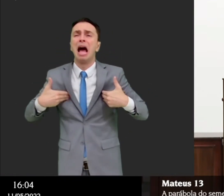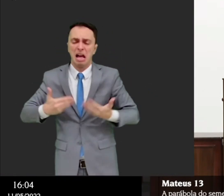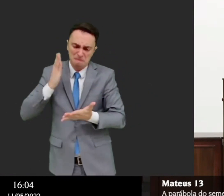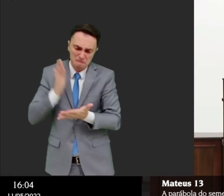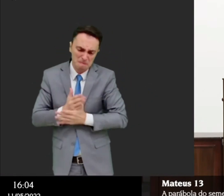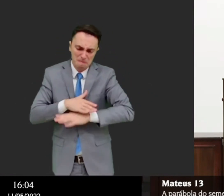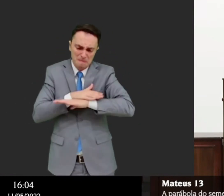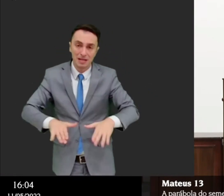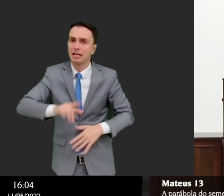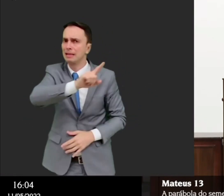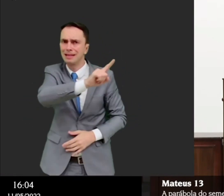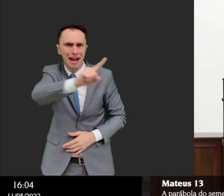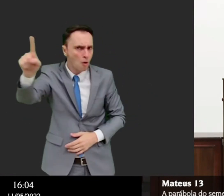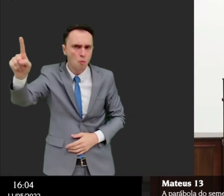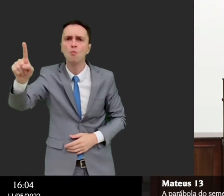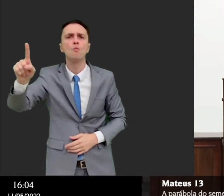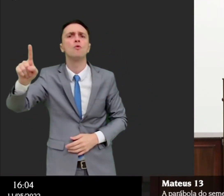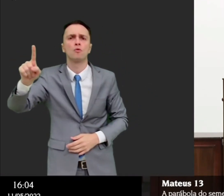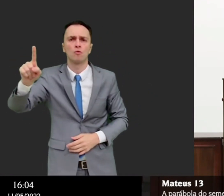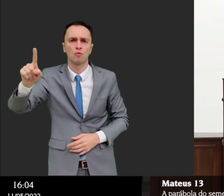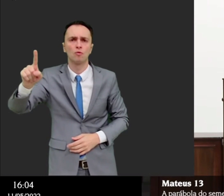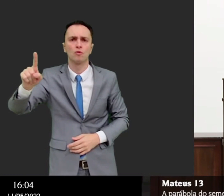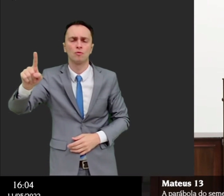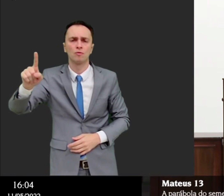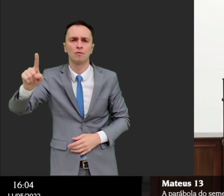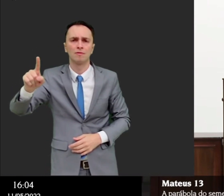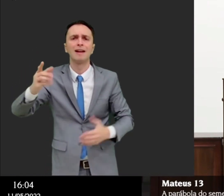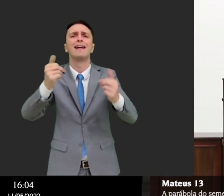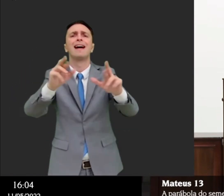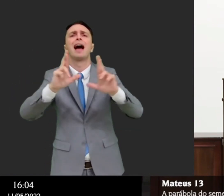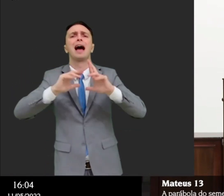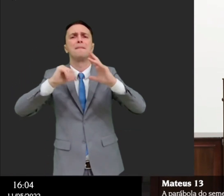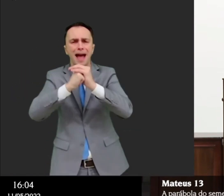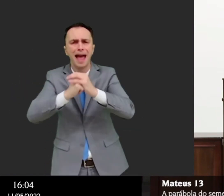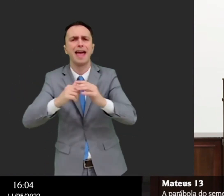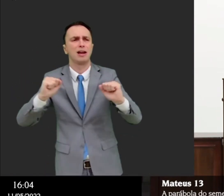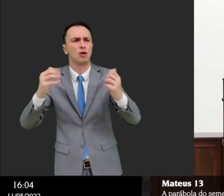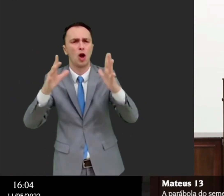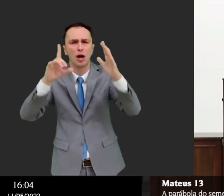Não vai acabar. E dá um amém aí.